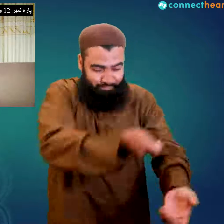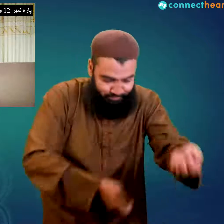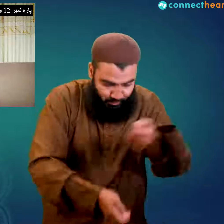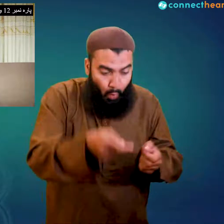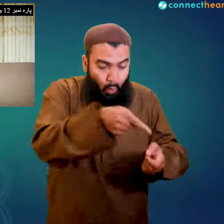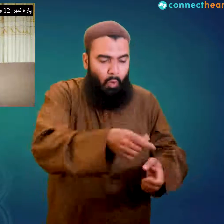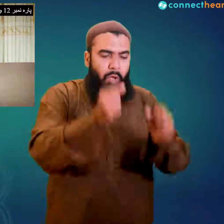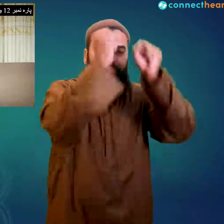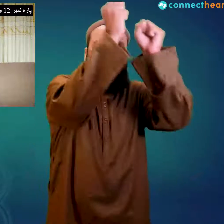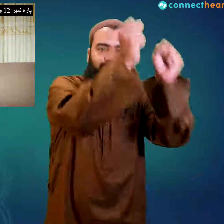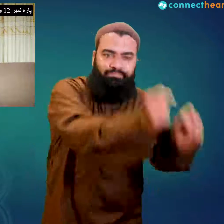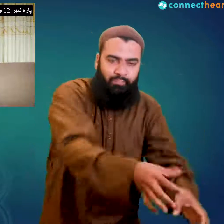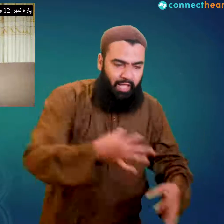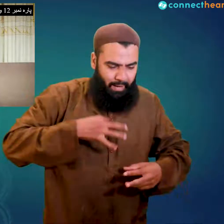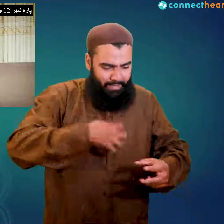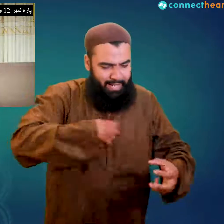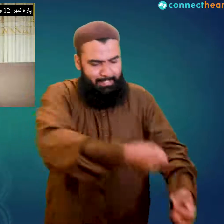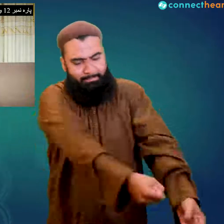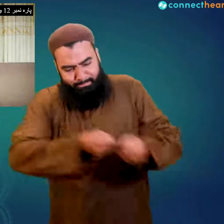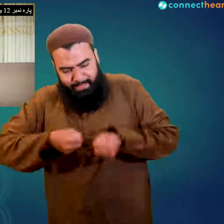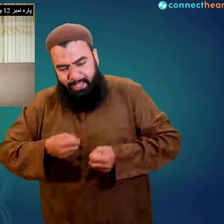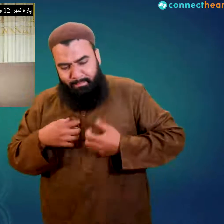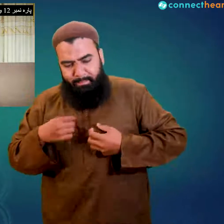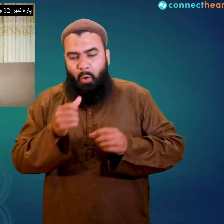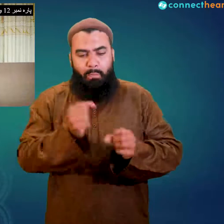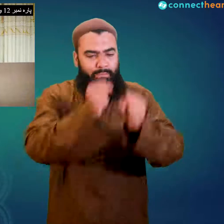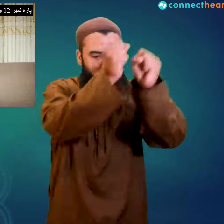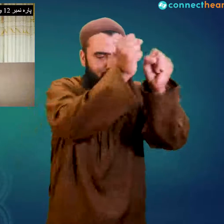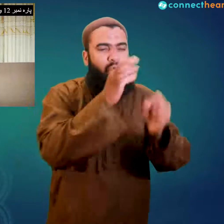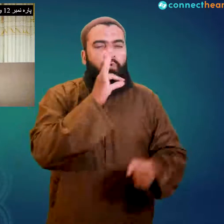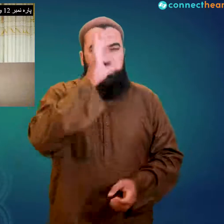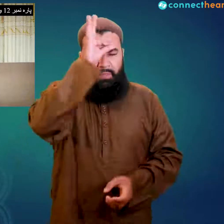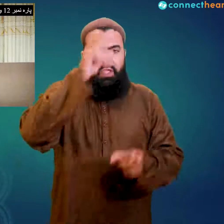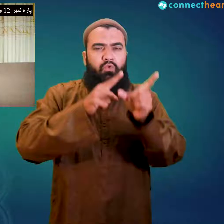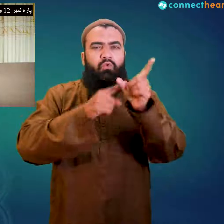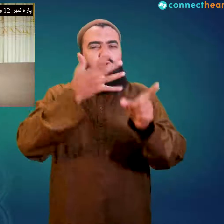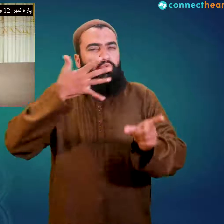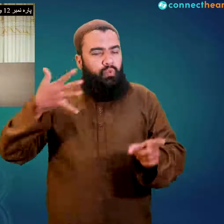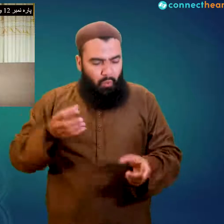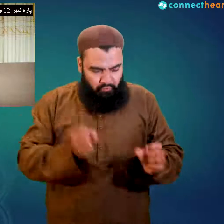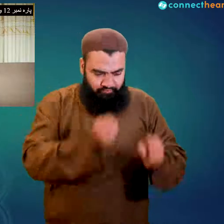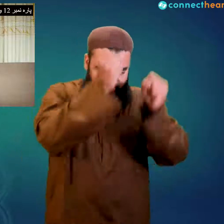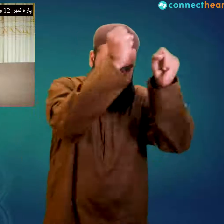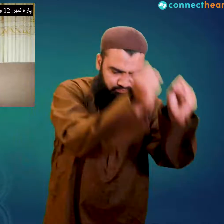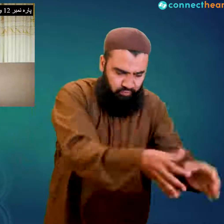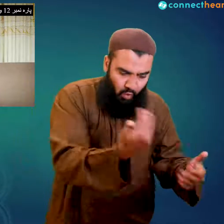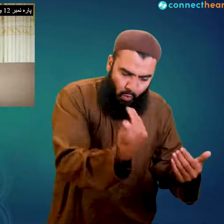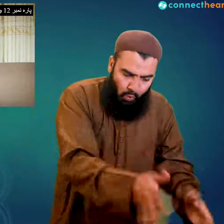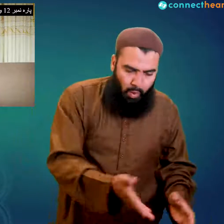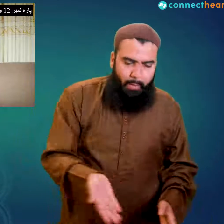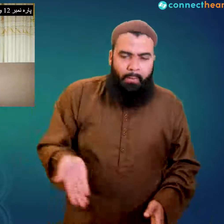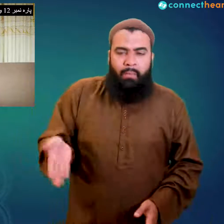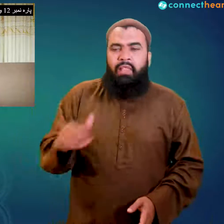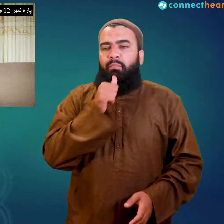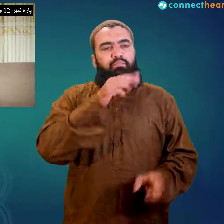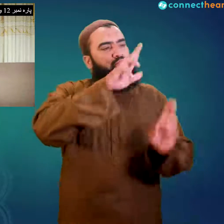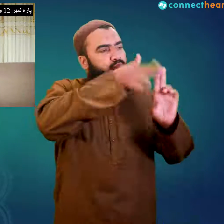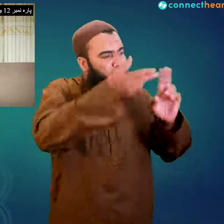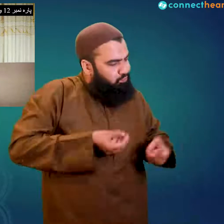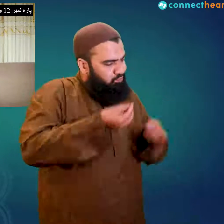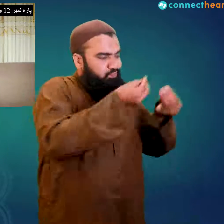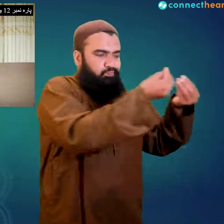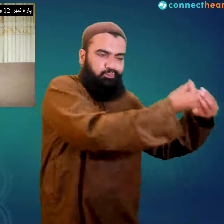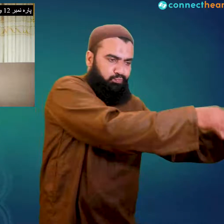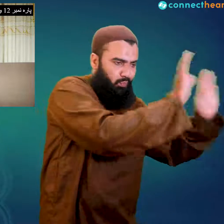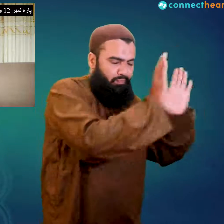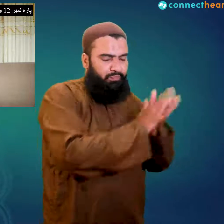میں جا کر بطور غلام کے ان کو فروخت کر دیا۔ یوسف علیہ السلام کو خریدنے والا عزیز مصر تھا، وہ بے